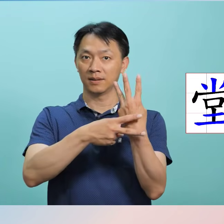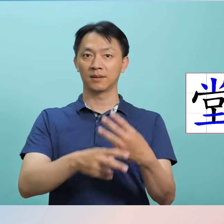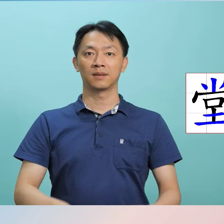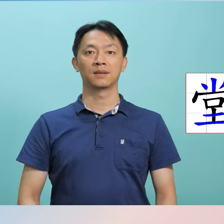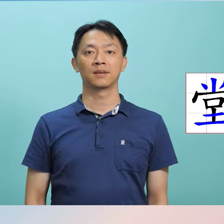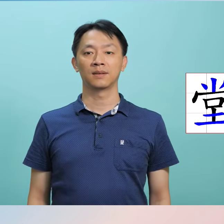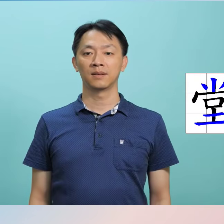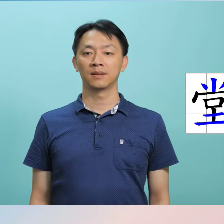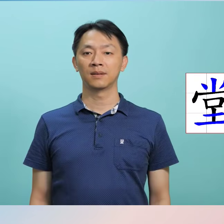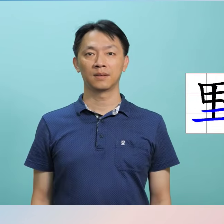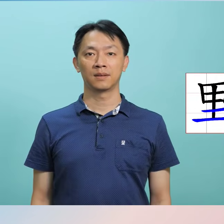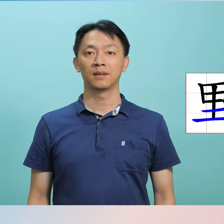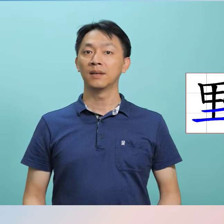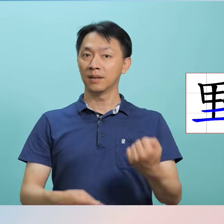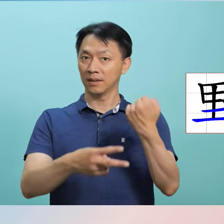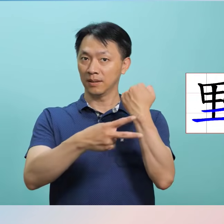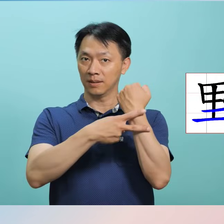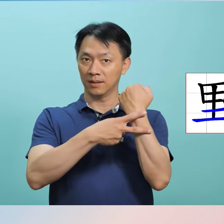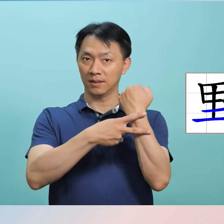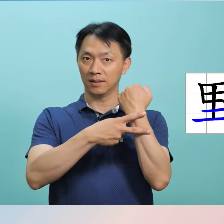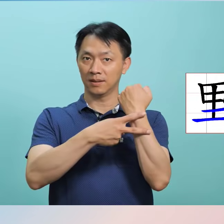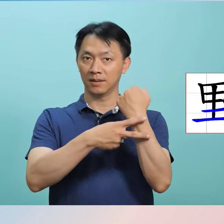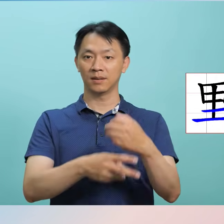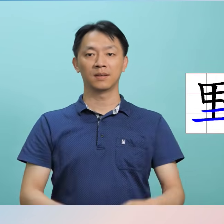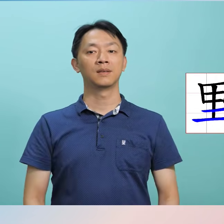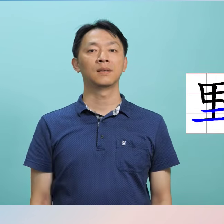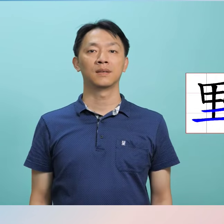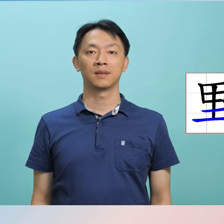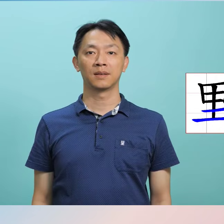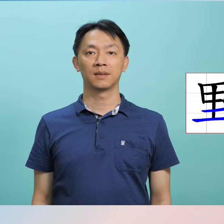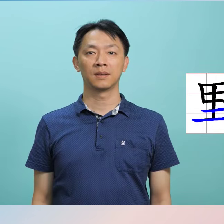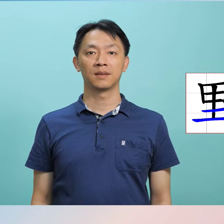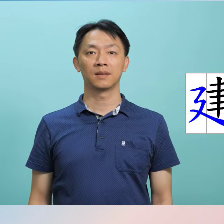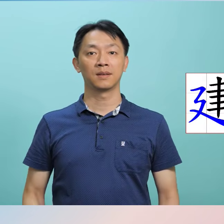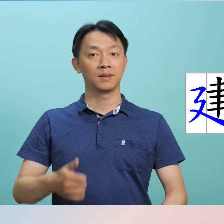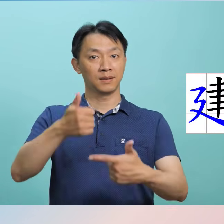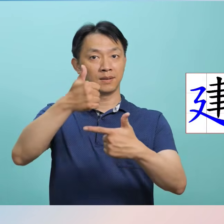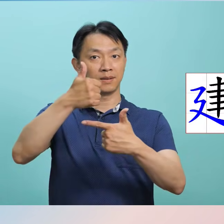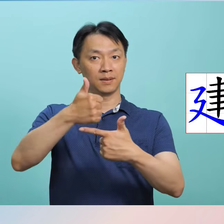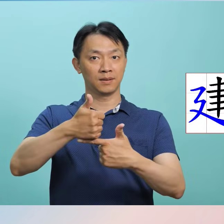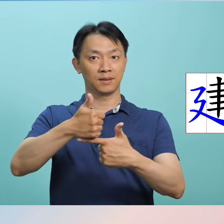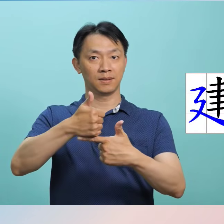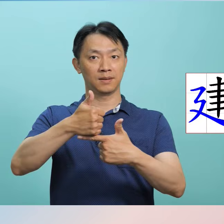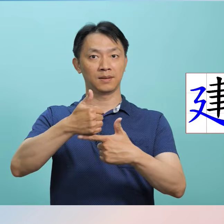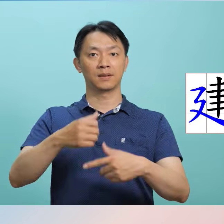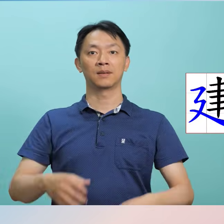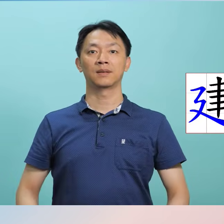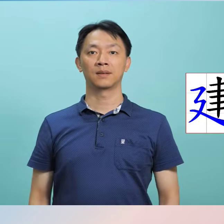堂里见